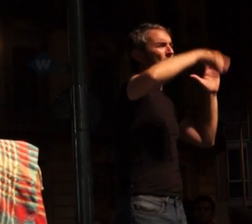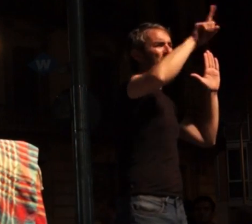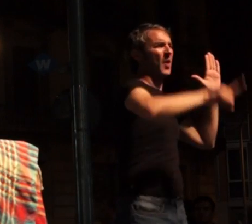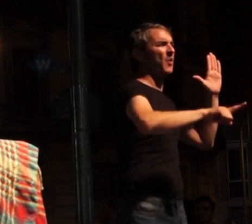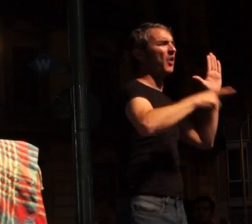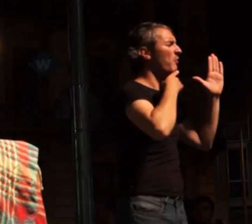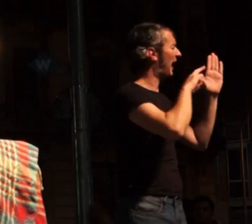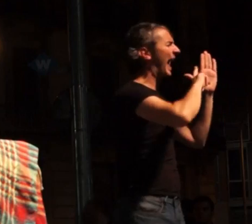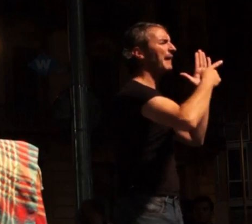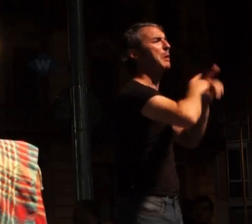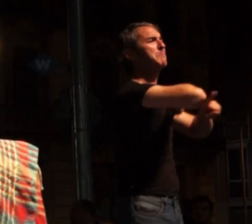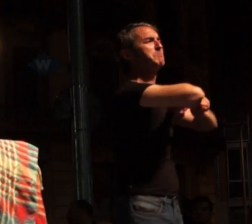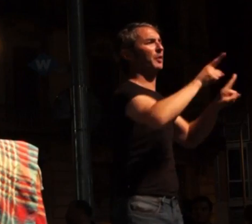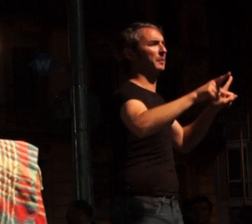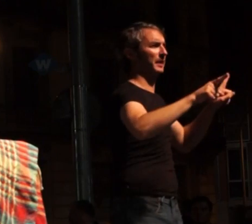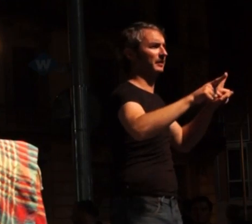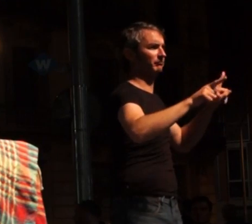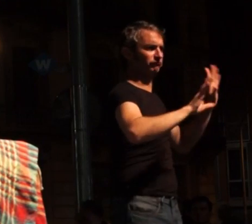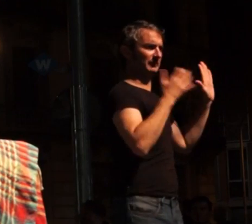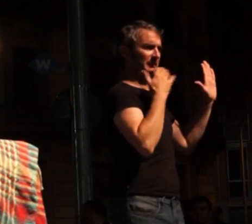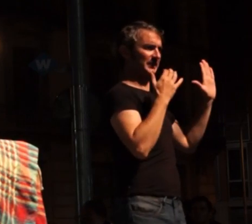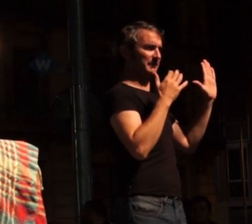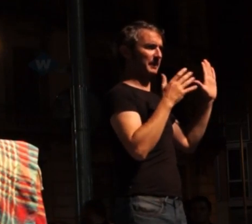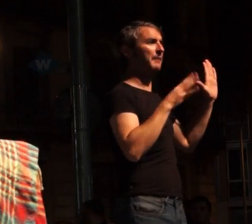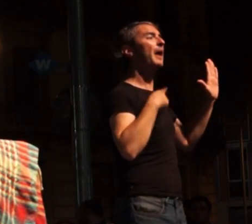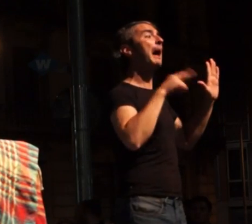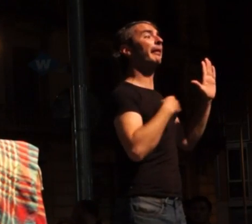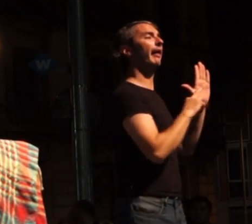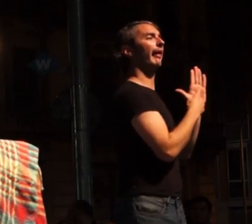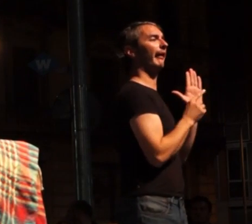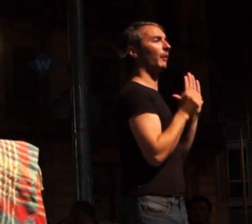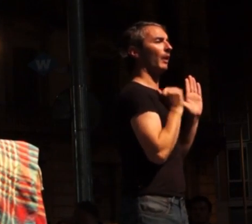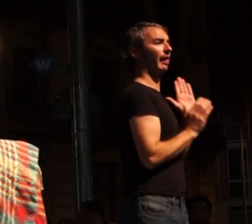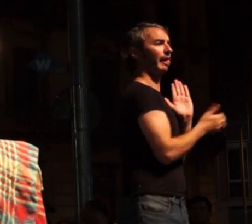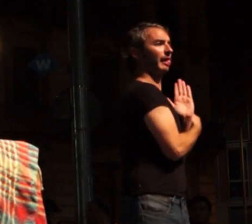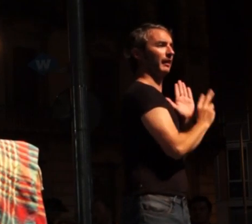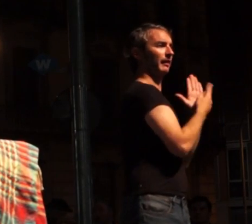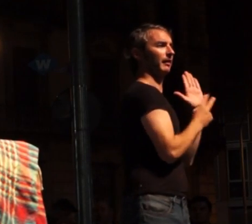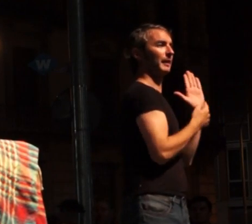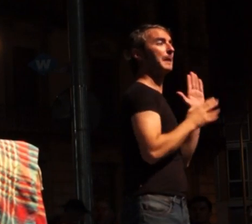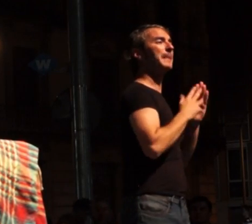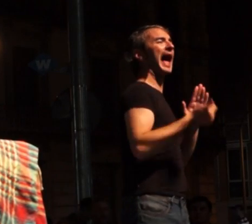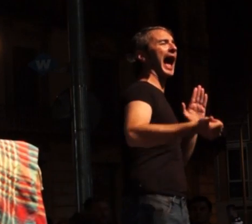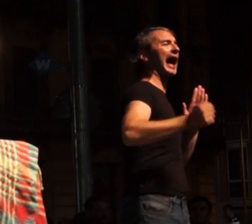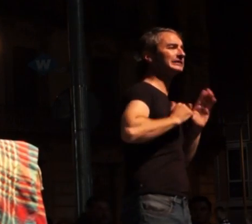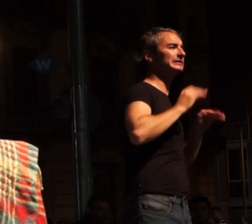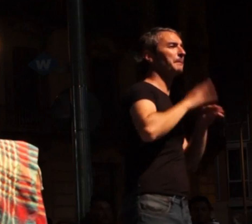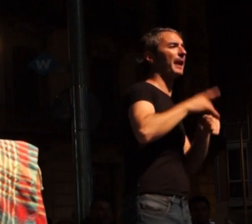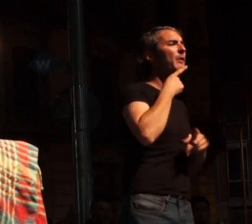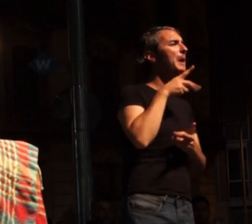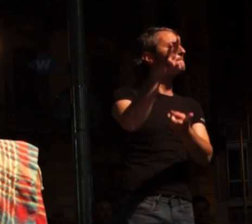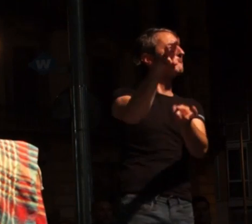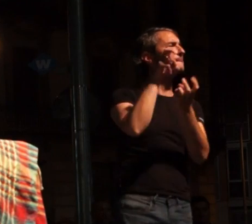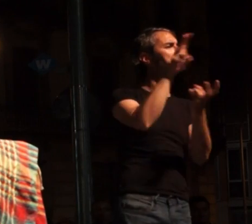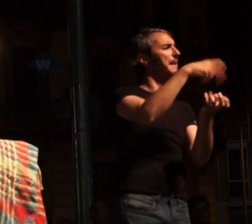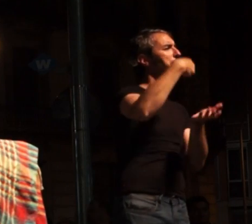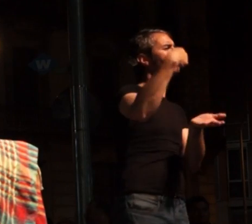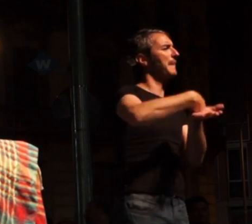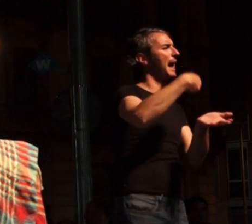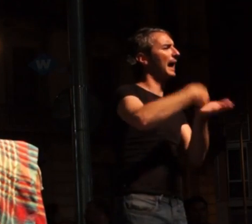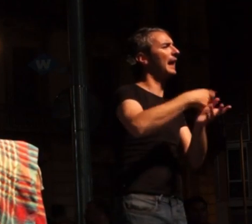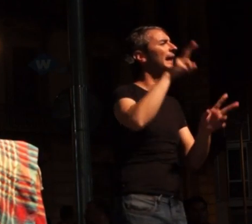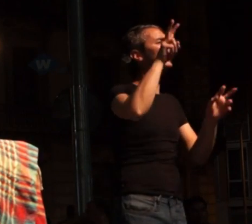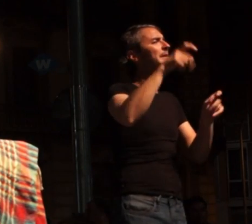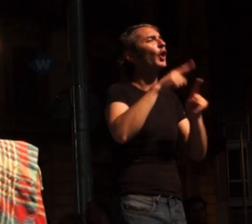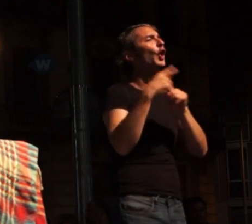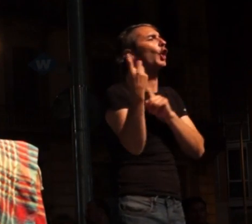inviolable, excepte quan es pot reformar amb nocturnitat i traïdoria per imposar el pagament del deute per davant de qualsevol